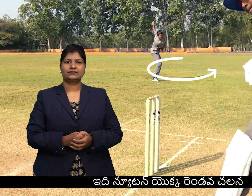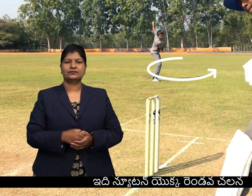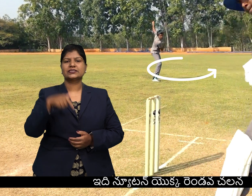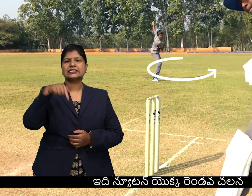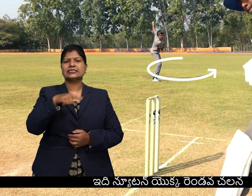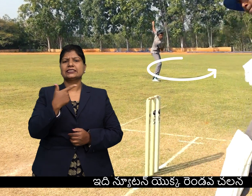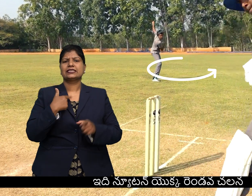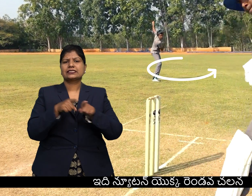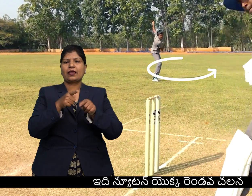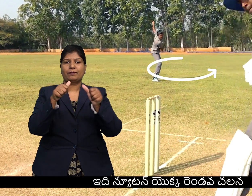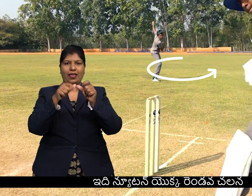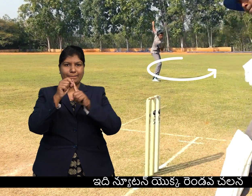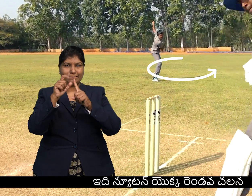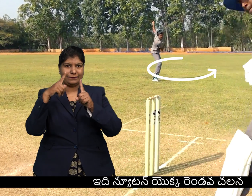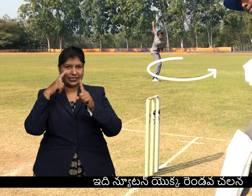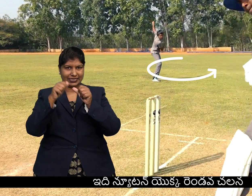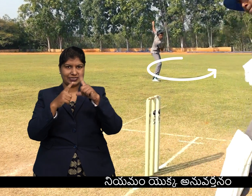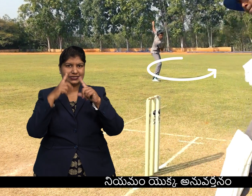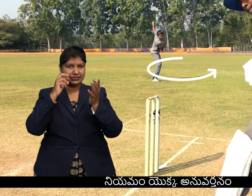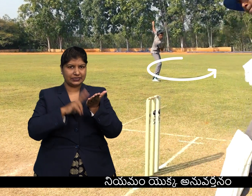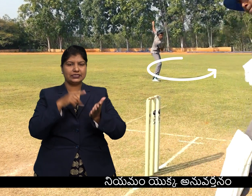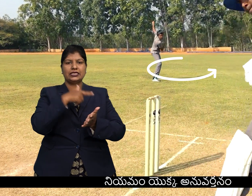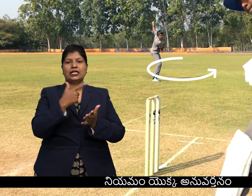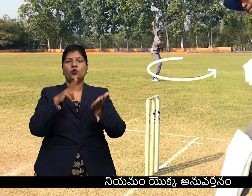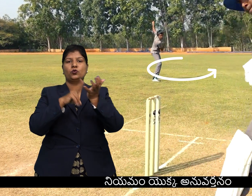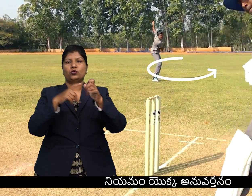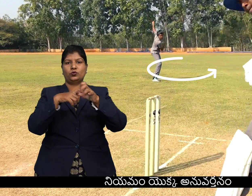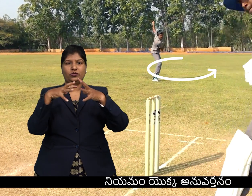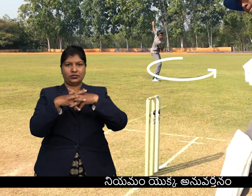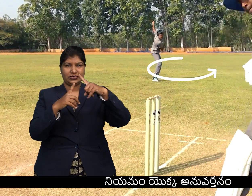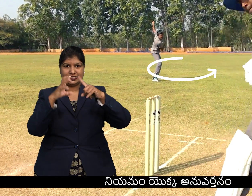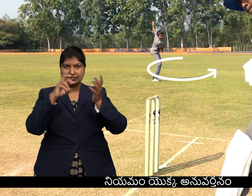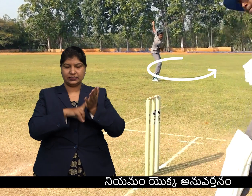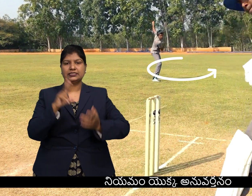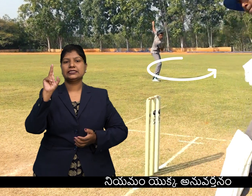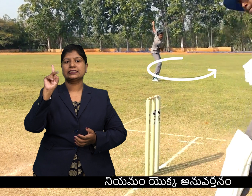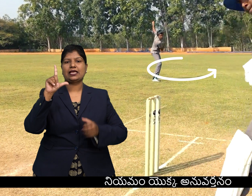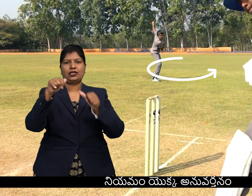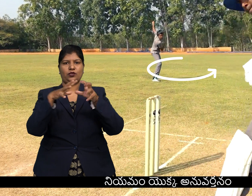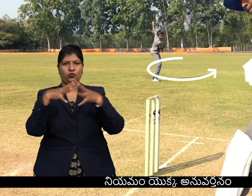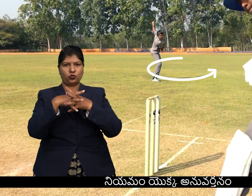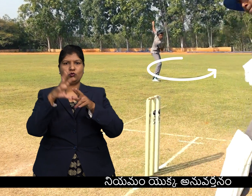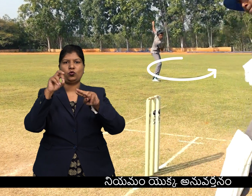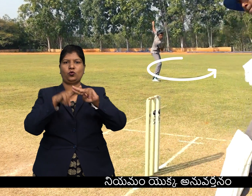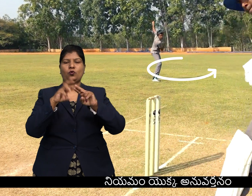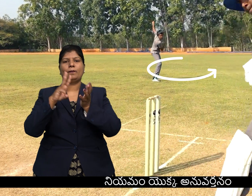ఇది న్యూటన్ యొక్క రెండవ చలన నియమం యొక్క అనువర్తనం.